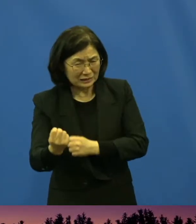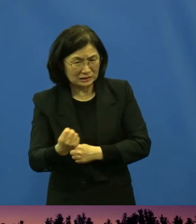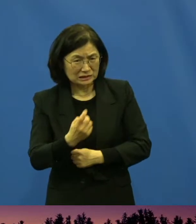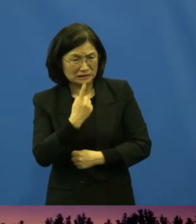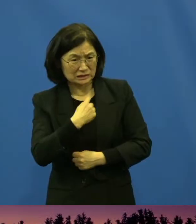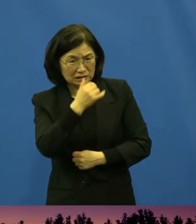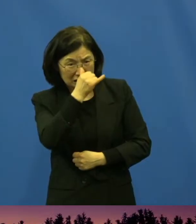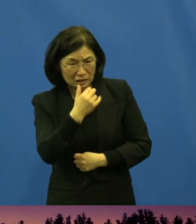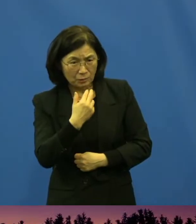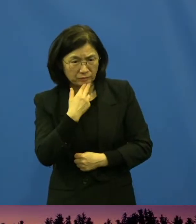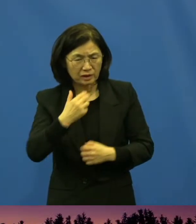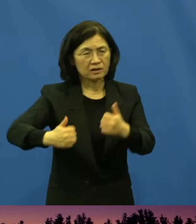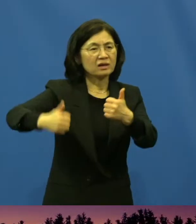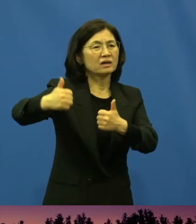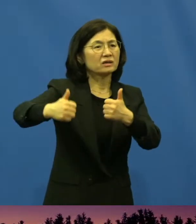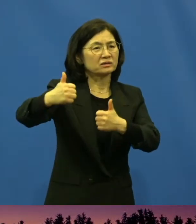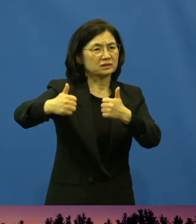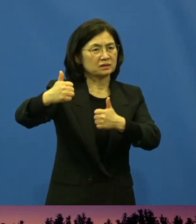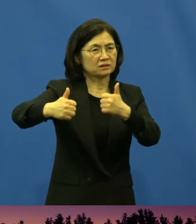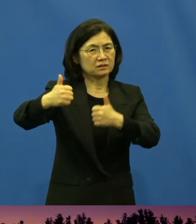악랄했는지.